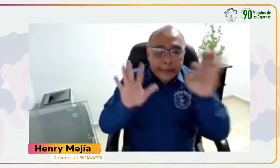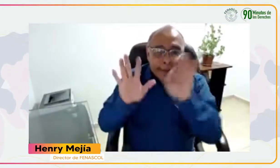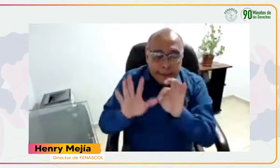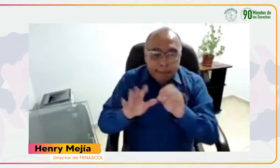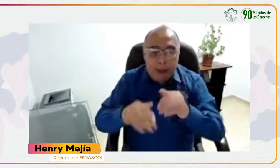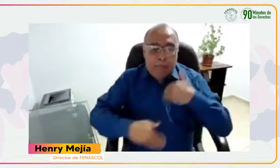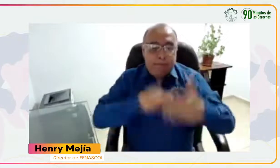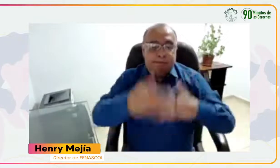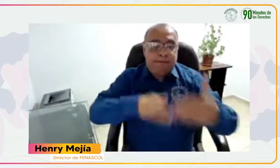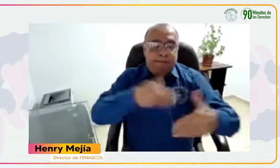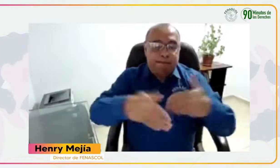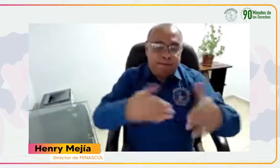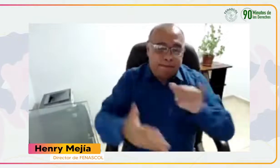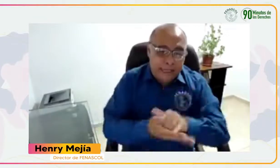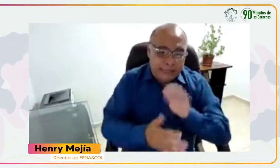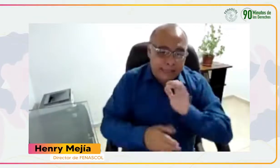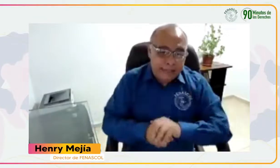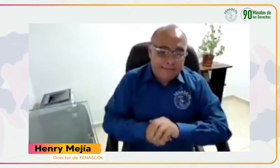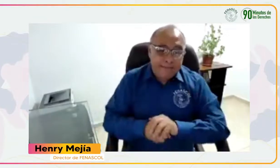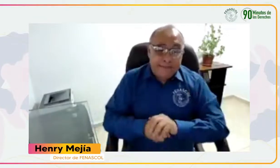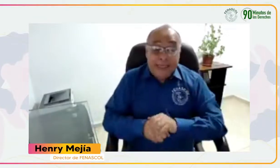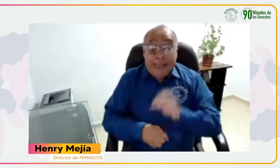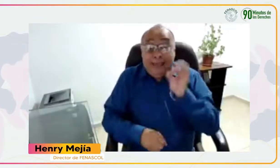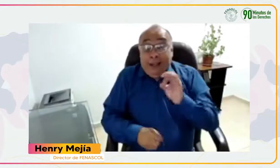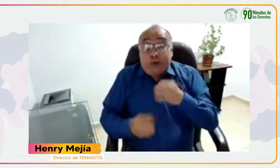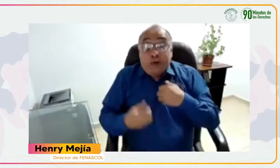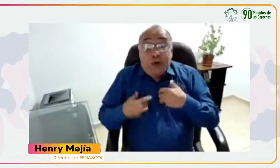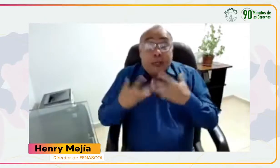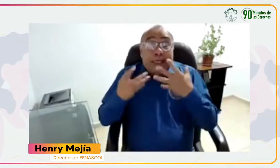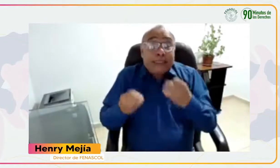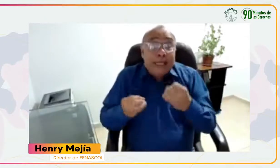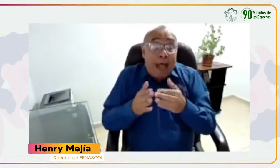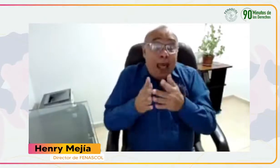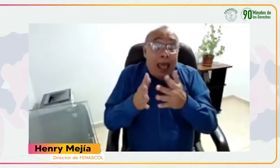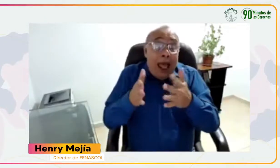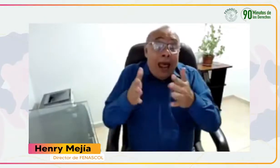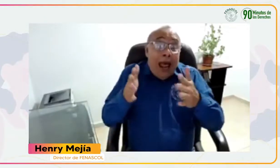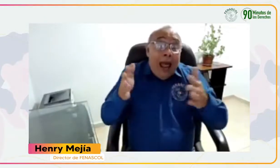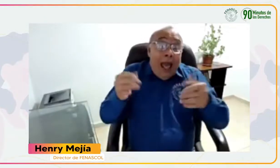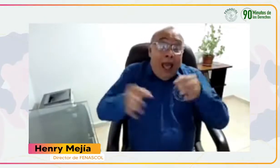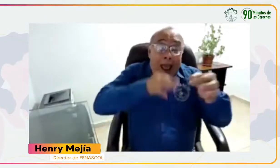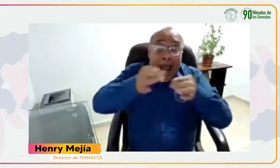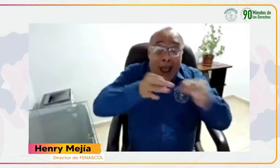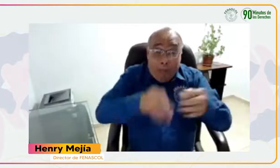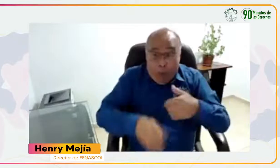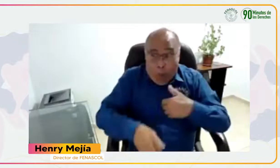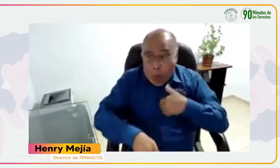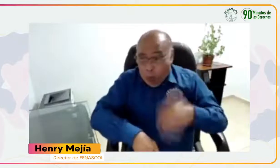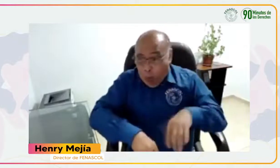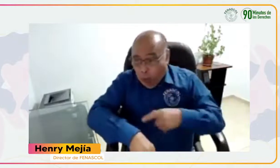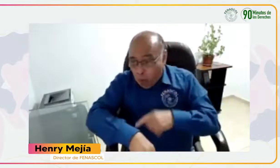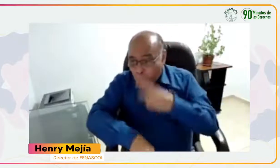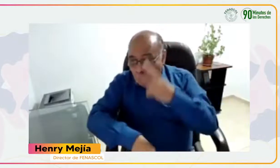estos procesos, que puedan estar apoyando todos estos procesos y es lo que nosotros queremos y quisiera pues